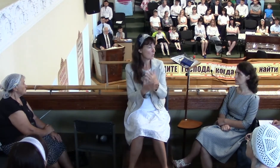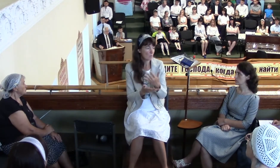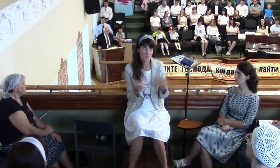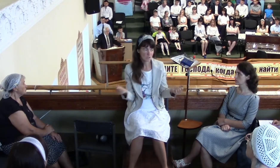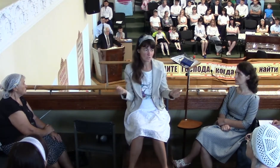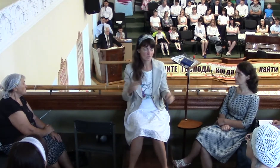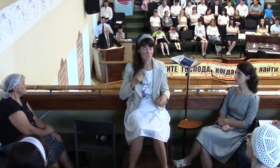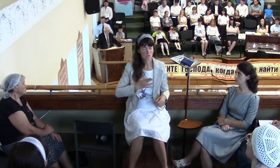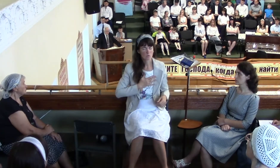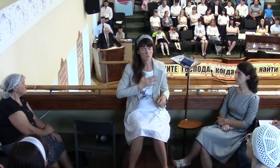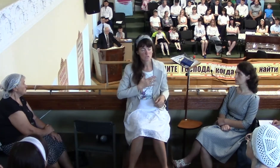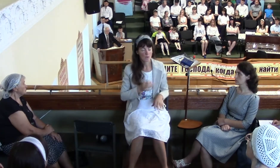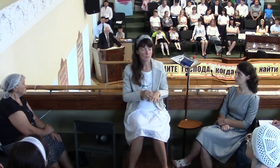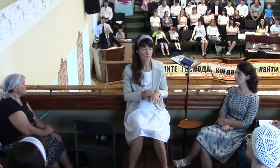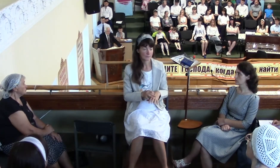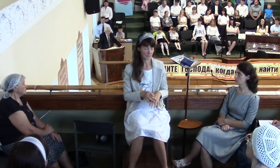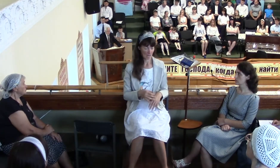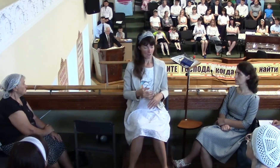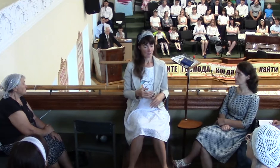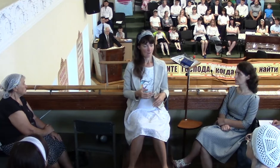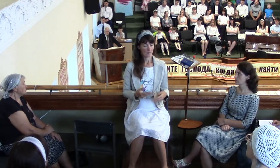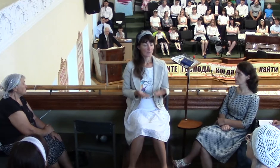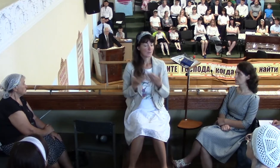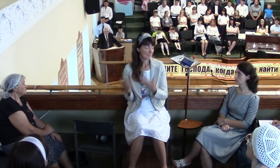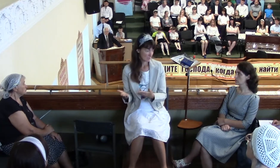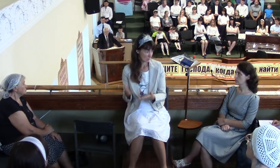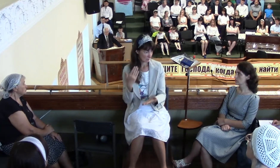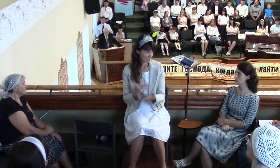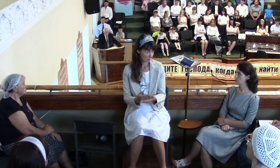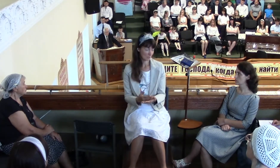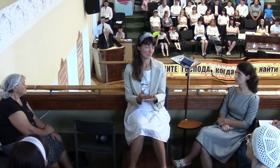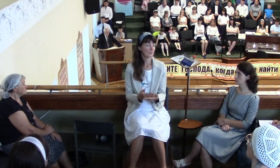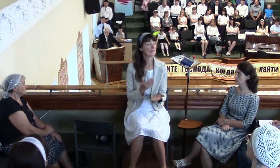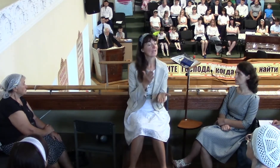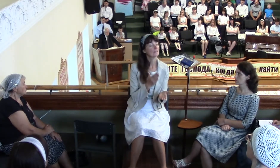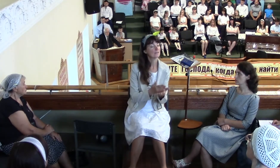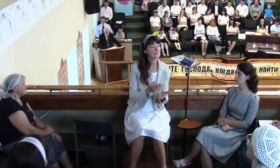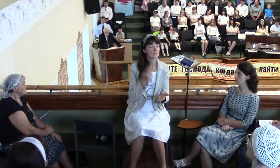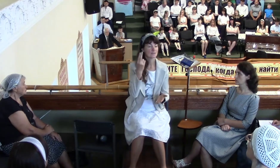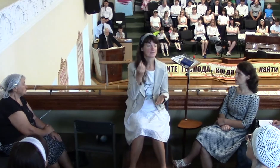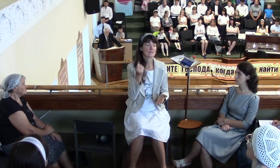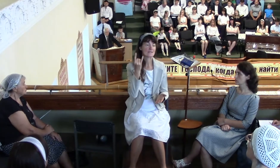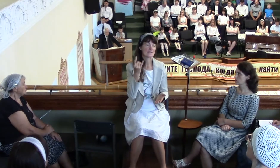и там такой клоун, что и мертвых заставит засмеяться и развеселиться. Сходите.